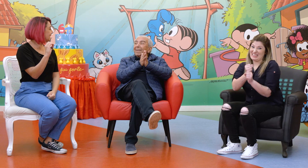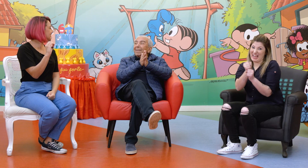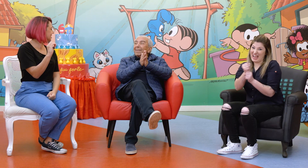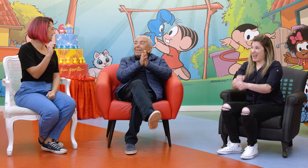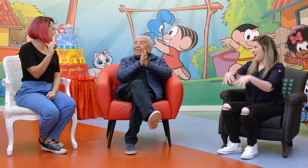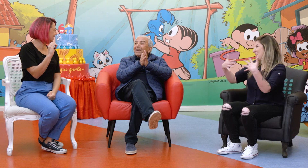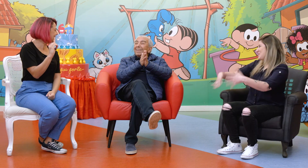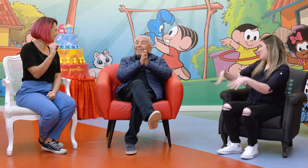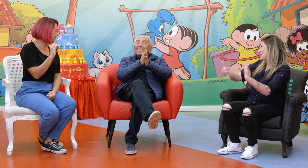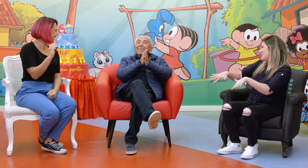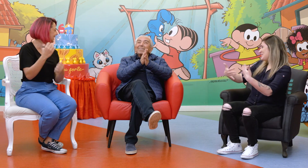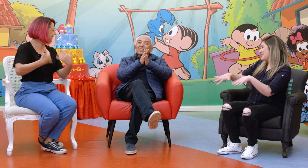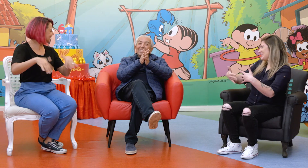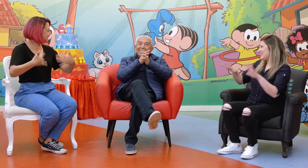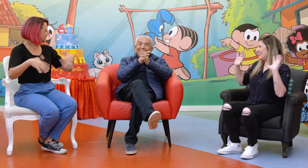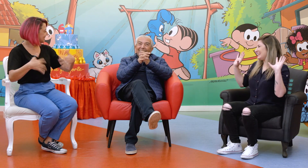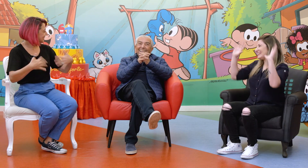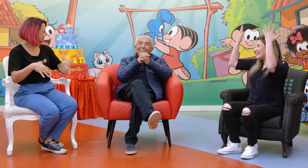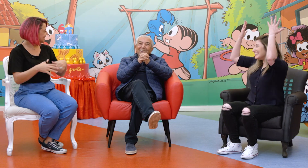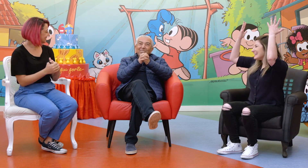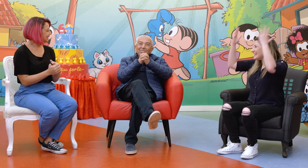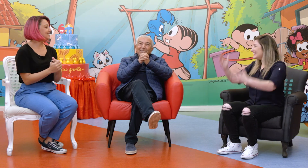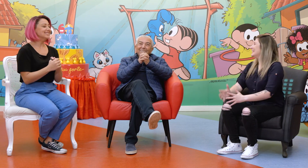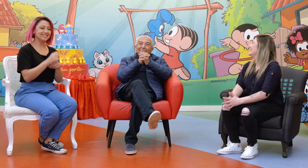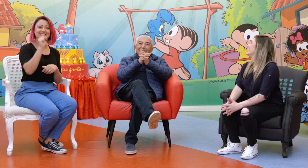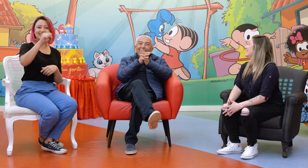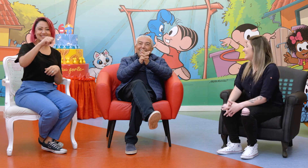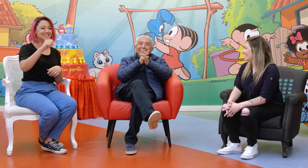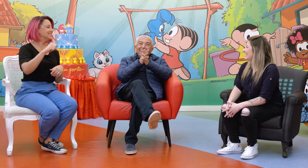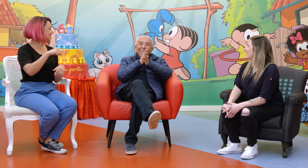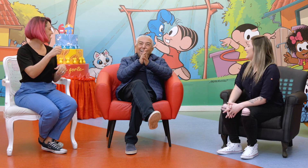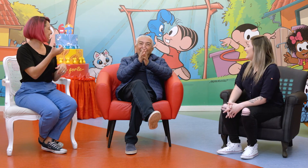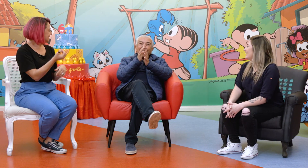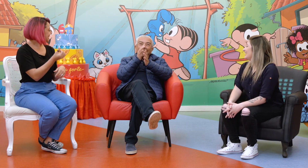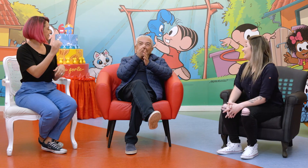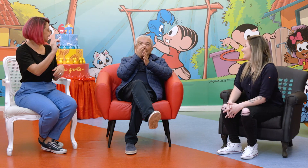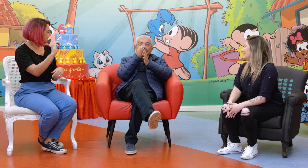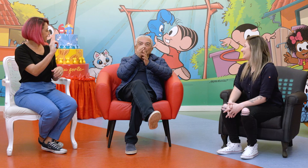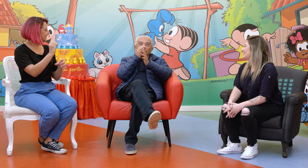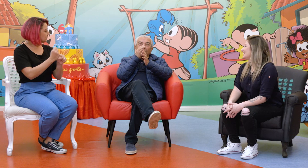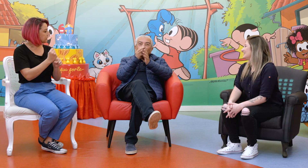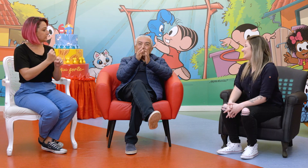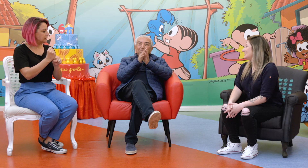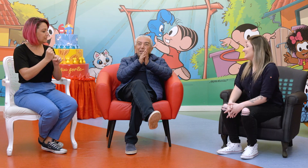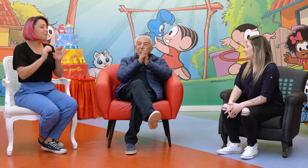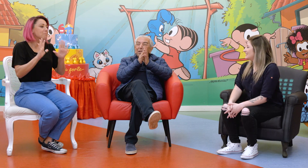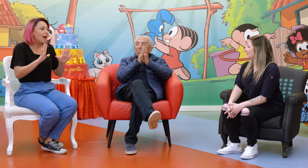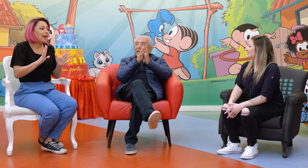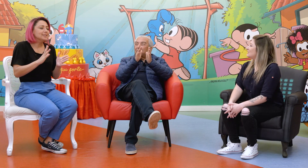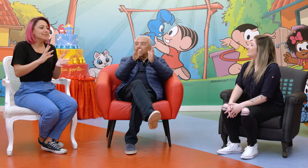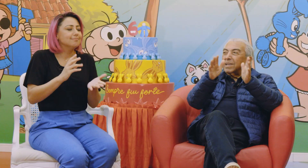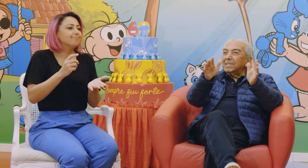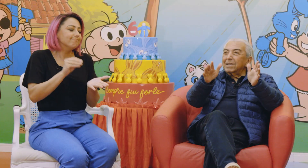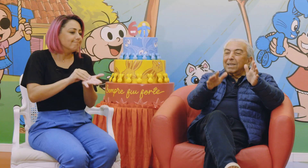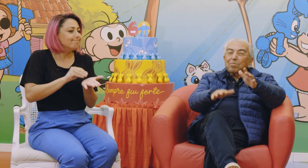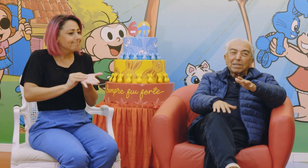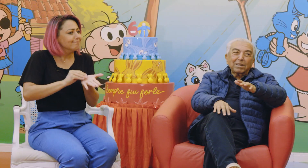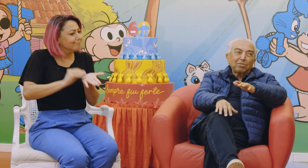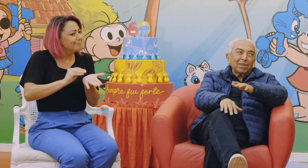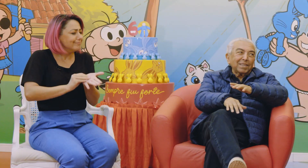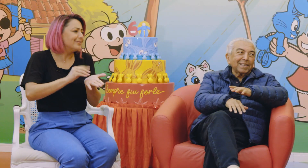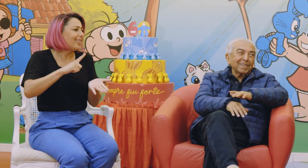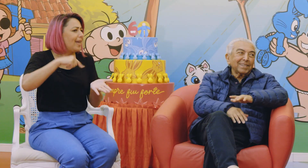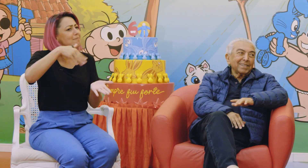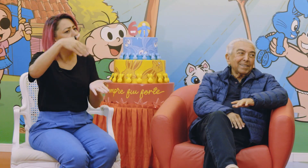60 anos. 60 anos, que ainda tem muita coisa pela frente para